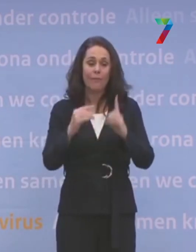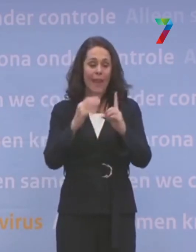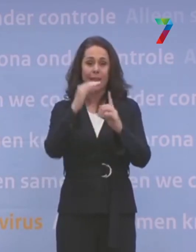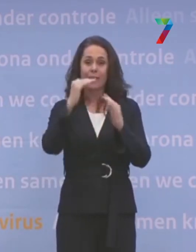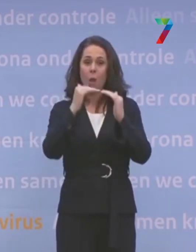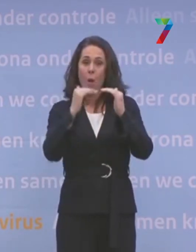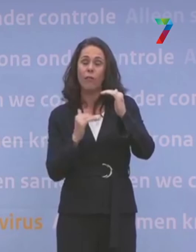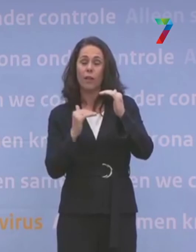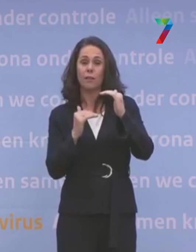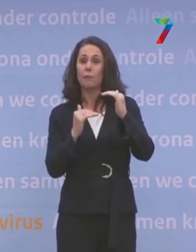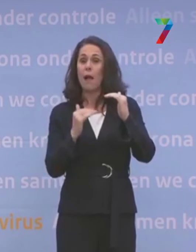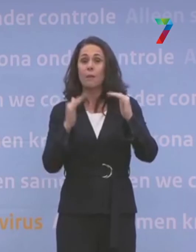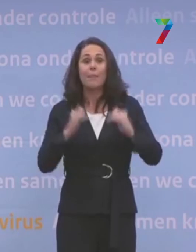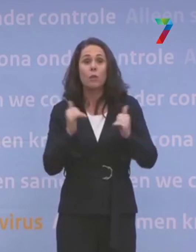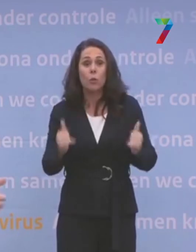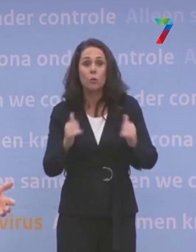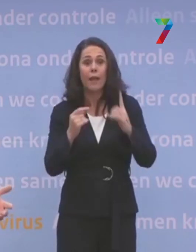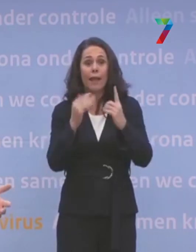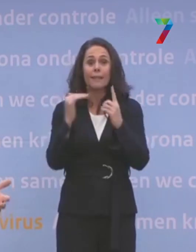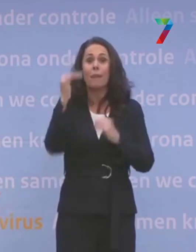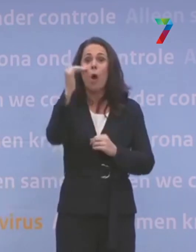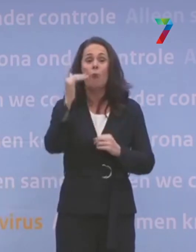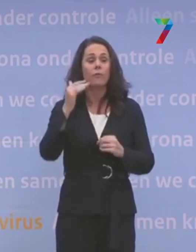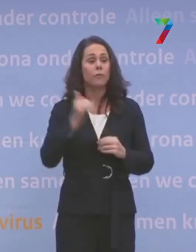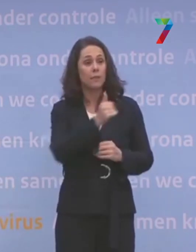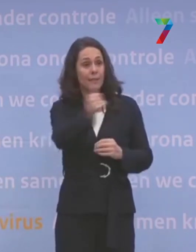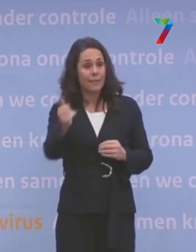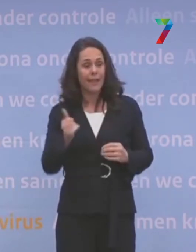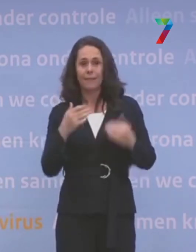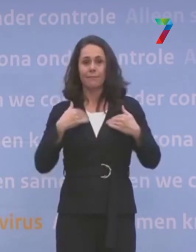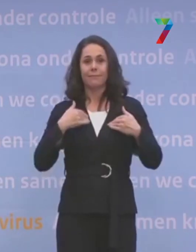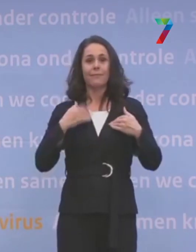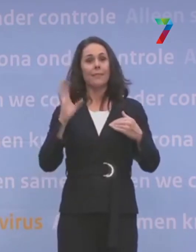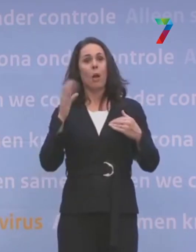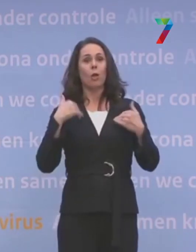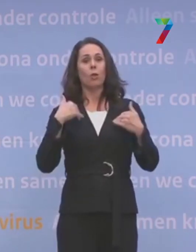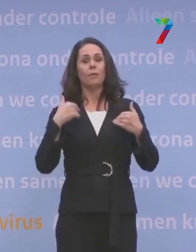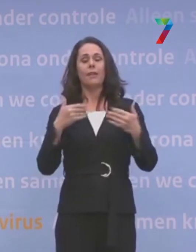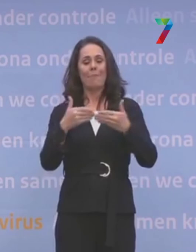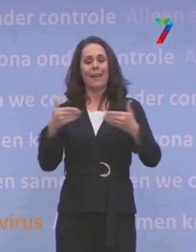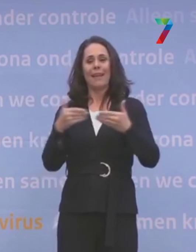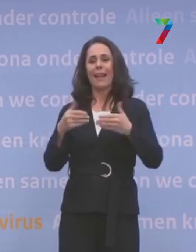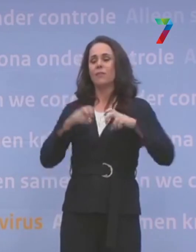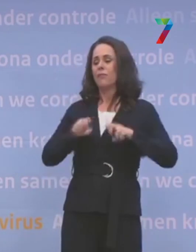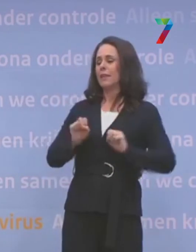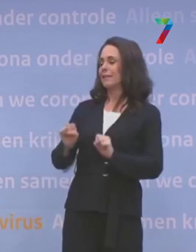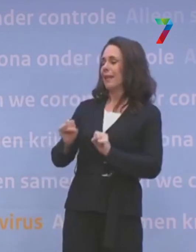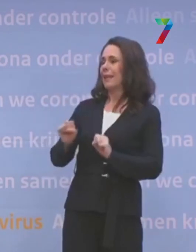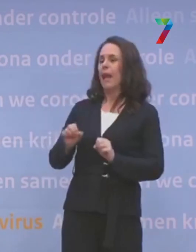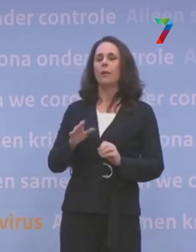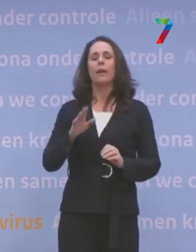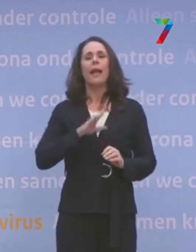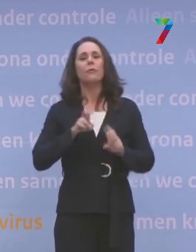goed, dan gaat hij boven de 1. Dat hebben we met z'n allen in de hand. Dat is niet Mark Rutte die dat virus bij de grens tegenhoudt. En dat virus pakt ook niet een rugzakje en loopt boos